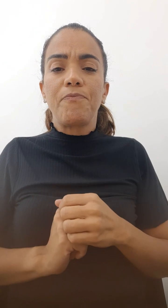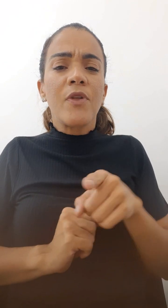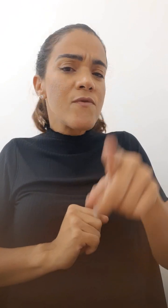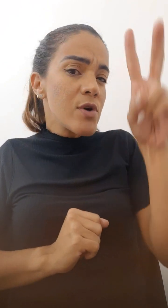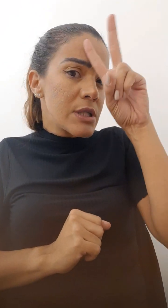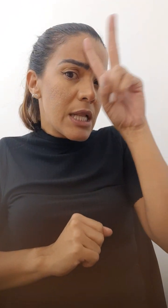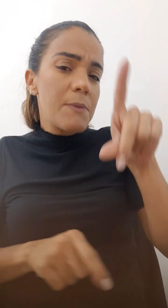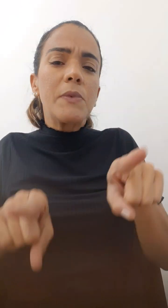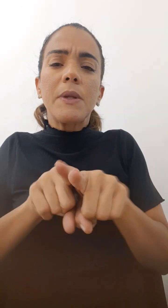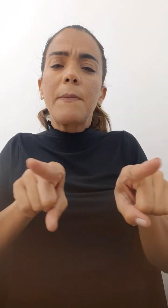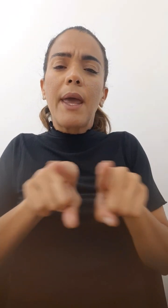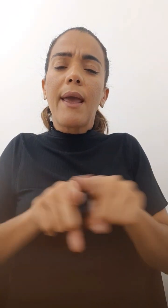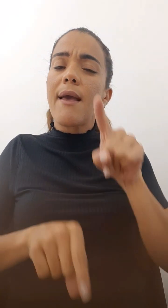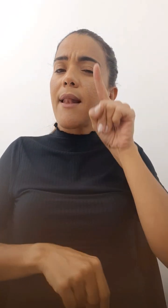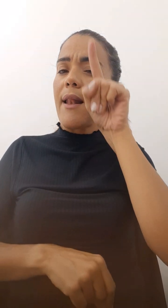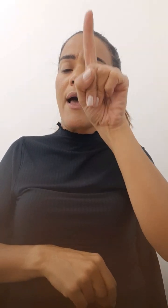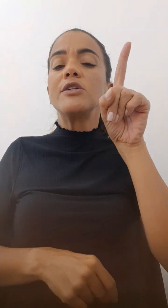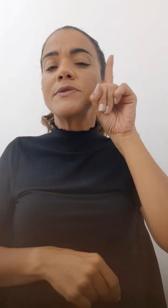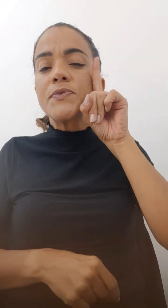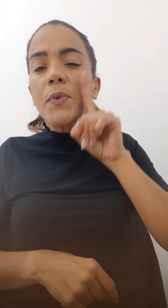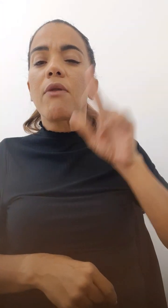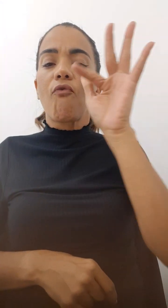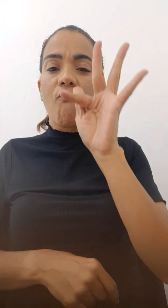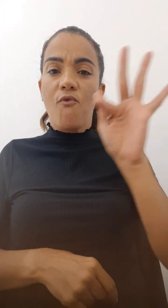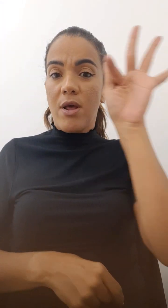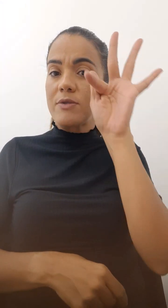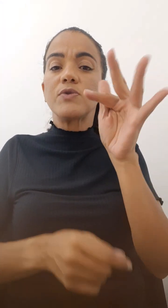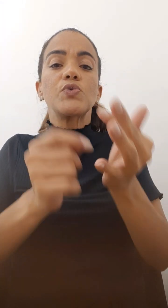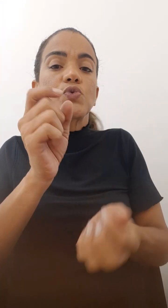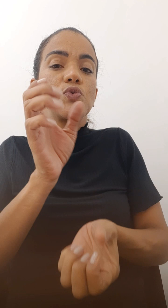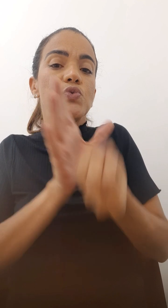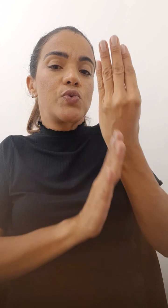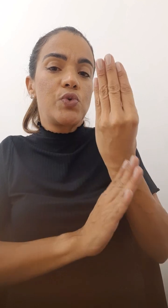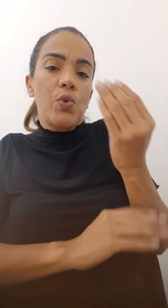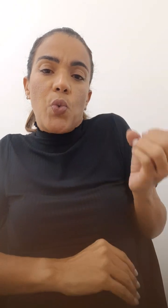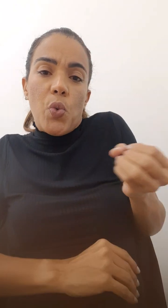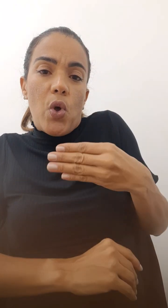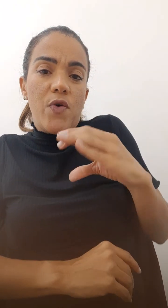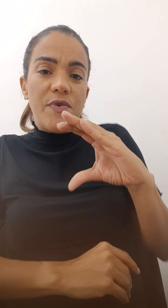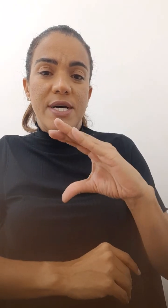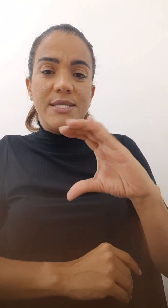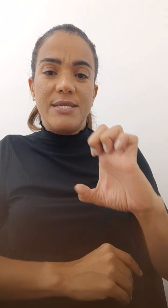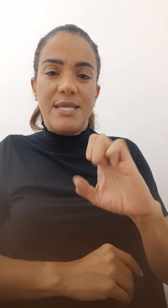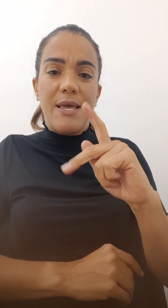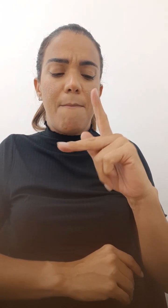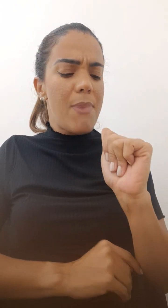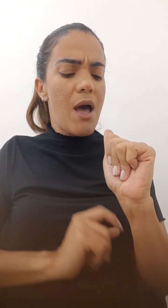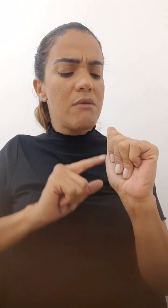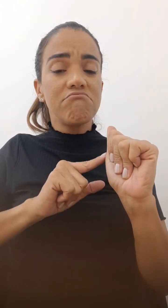DNA do vírus. Além disso, vocês lembram nos Estados Unidos e na França, quando deu-se origem a uma nova